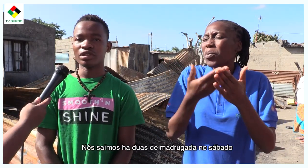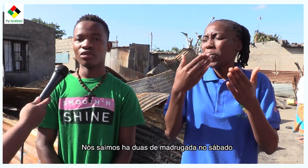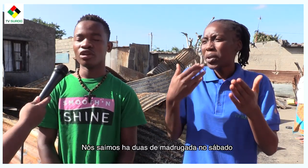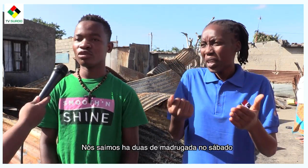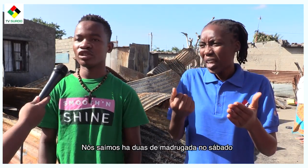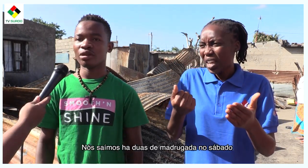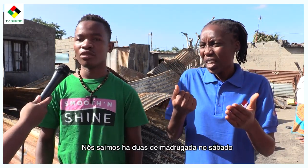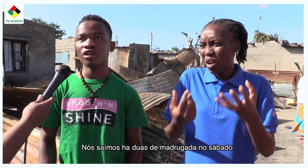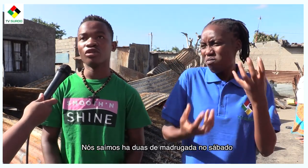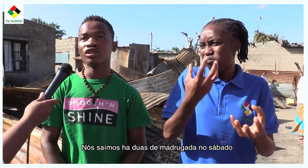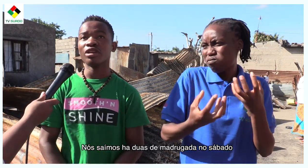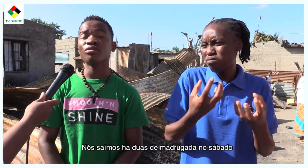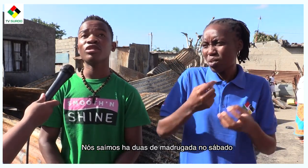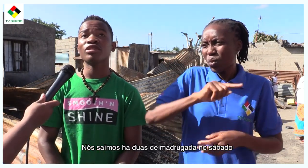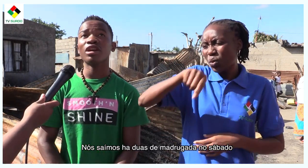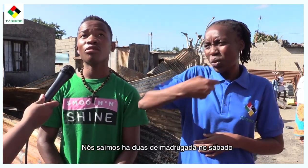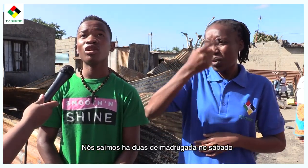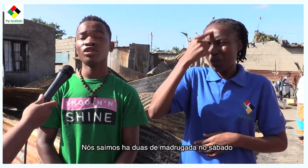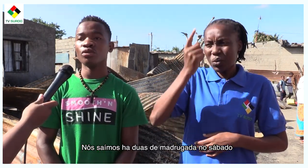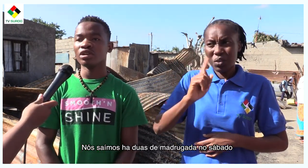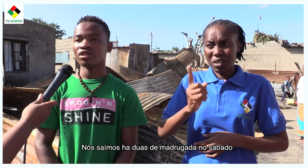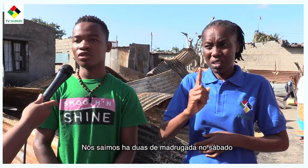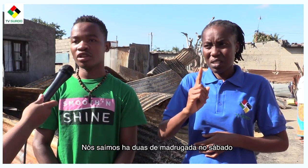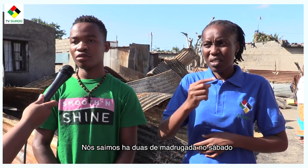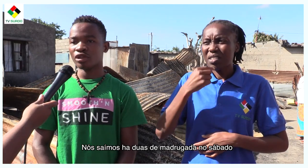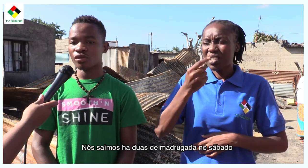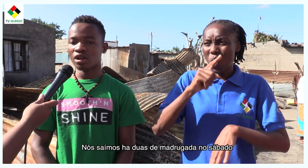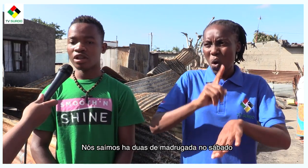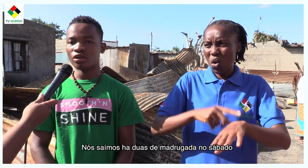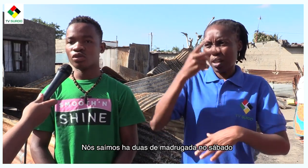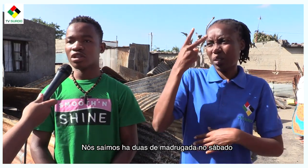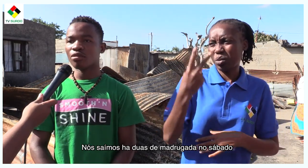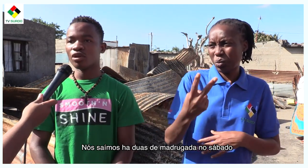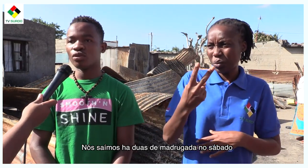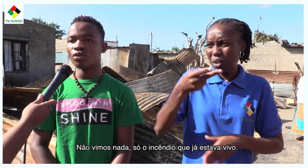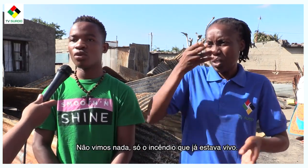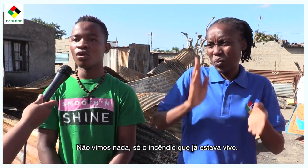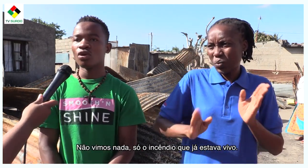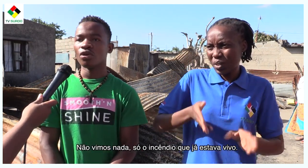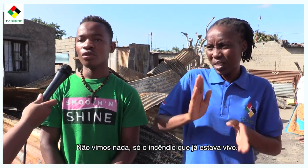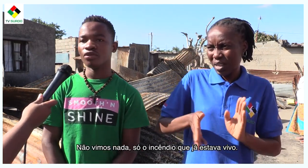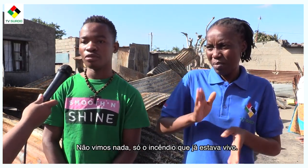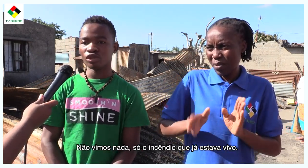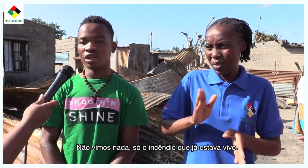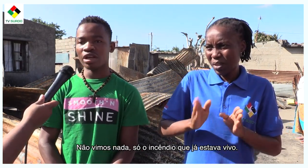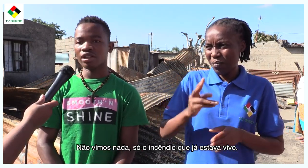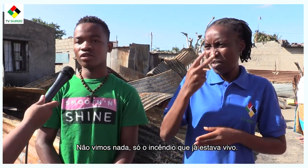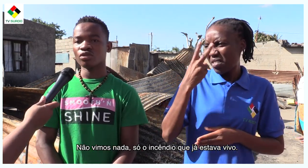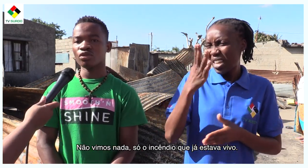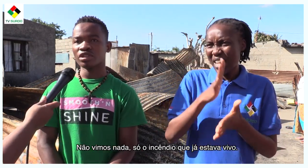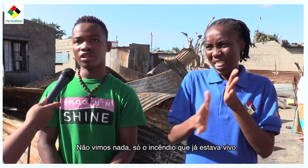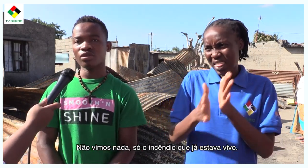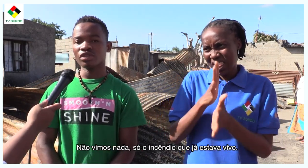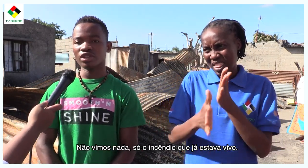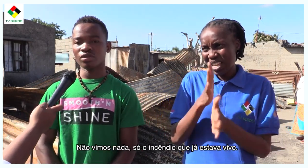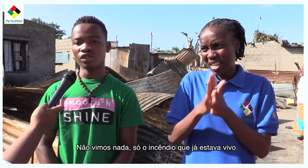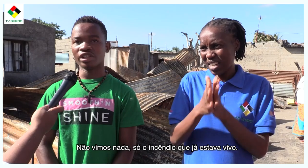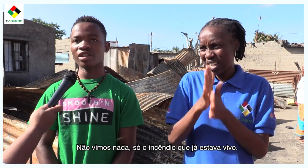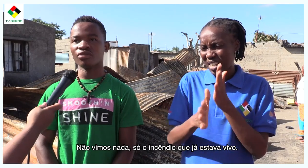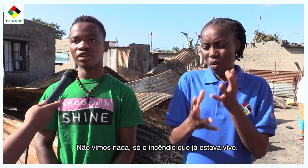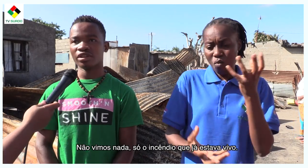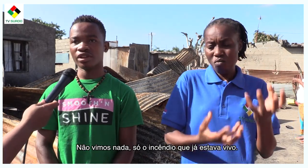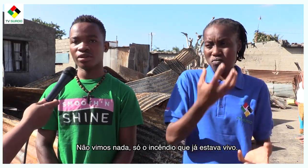Não sabemos também, nós já saímos às 2 horas de madrugada, no sábado, não vimos nada, só um incêndio,